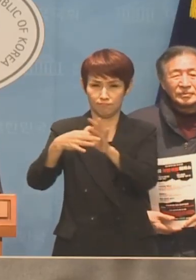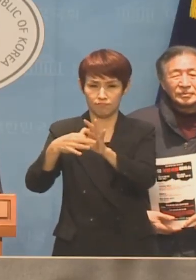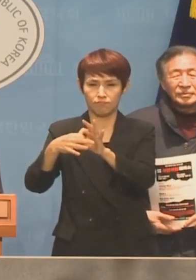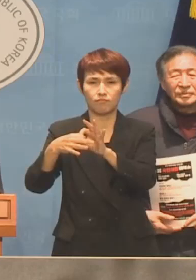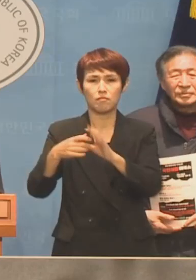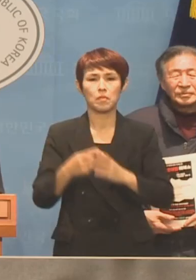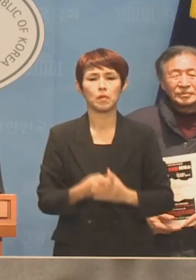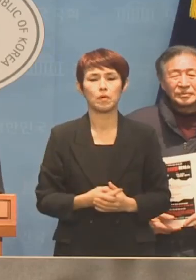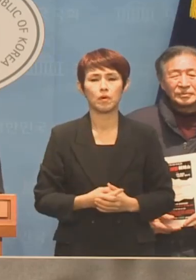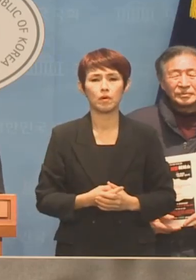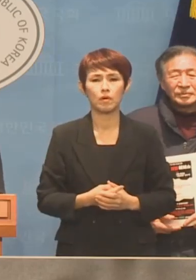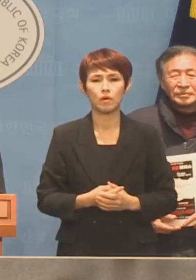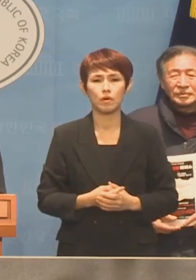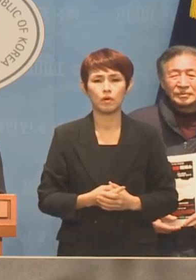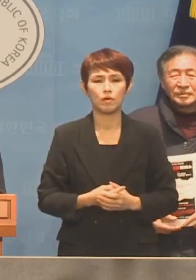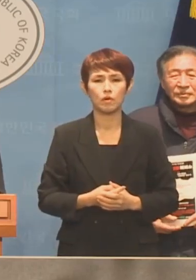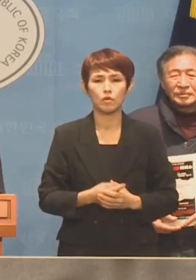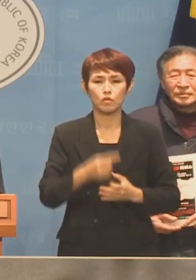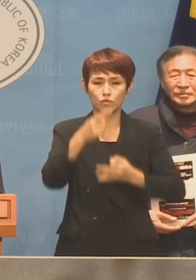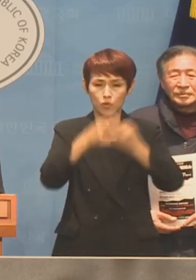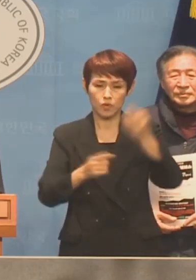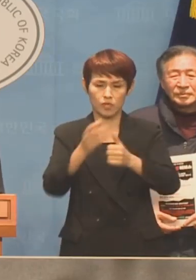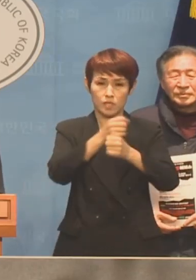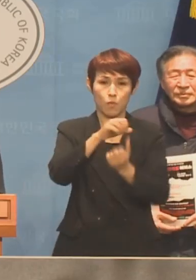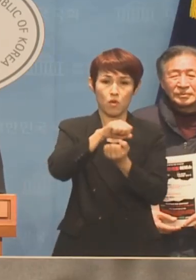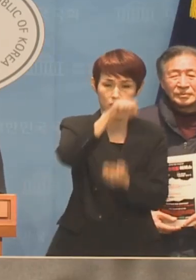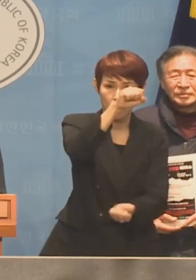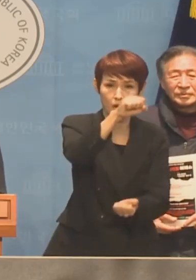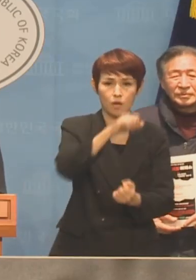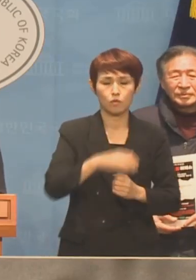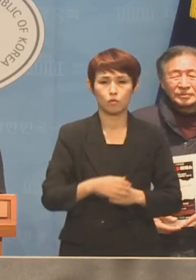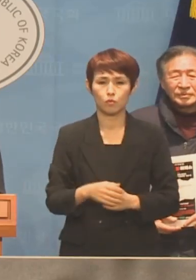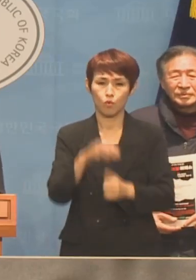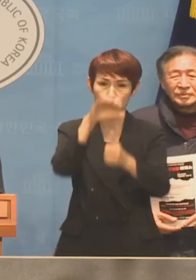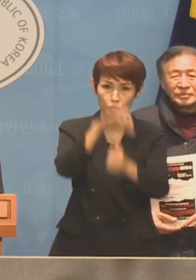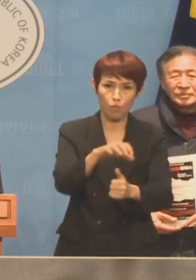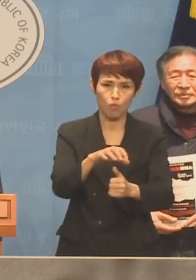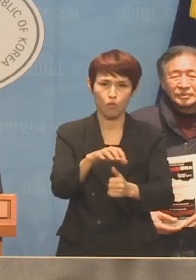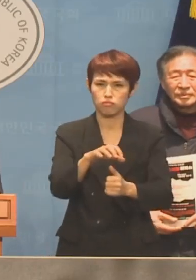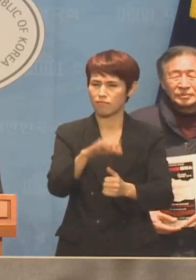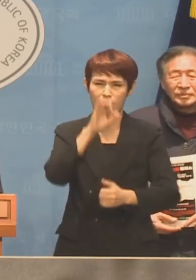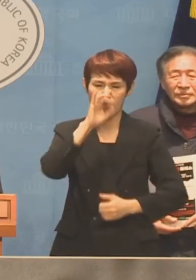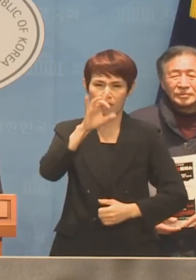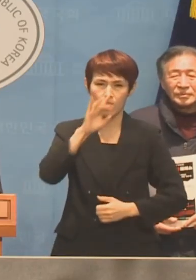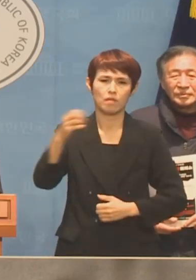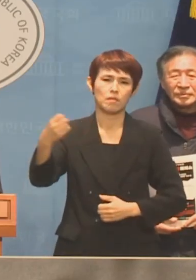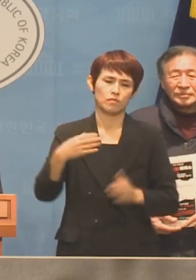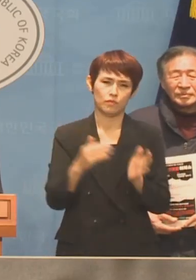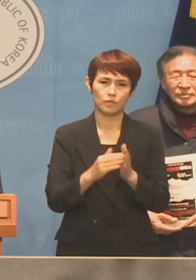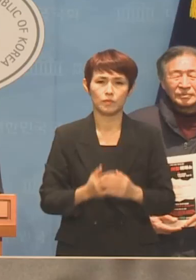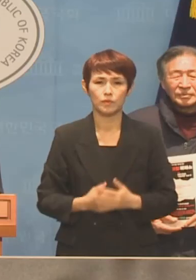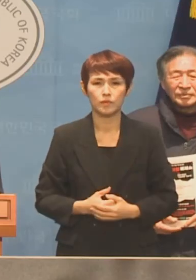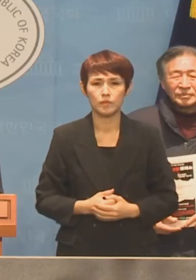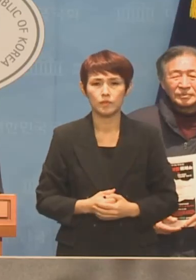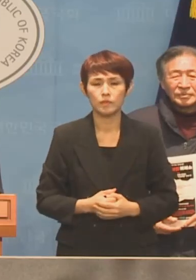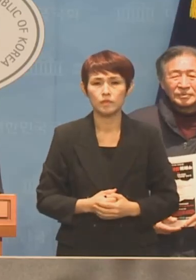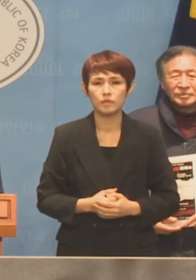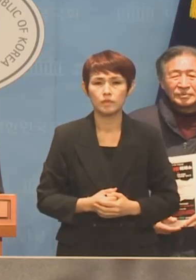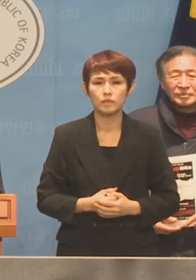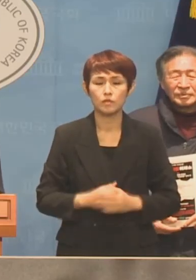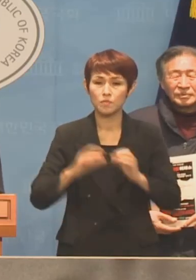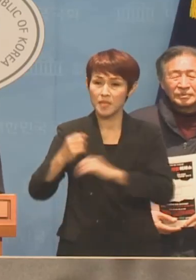발부된 윤석열 체포영장 그리고 구속과 탄핵을 계속 부정하고 있습니다. 더욱이 국민의힘은 군부 독재의